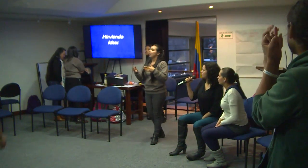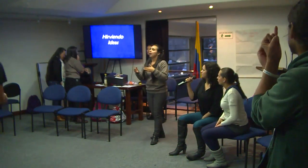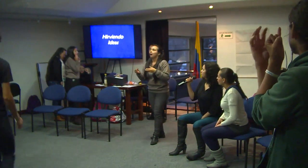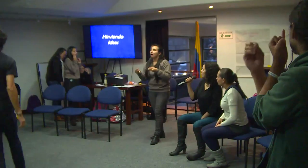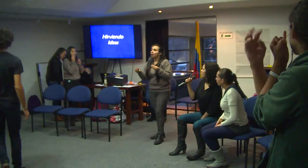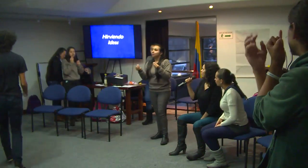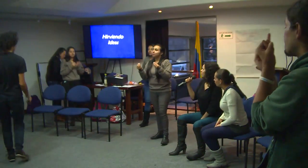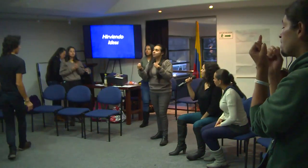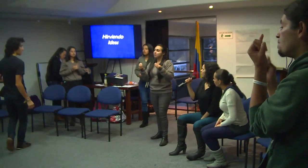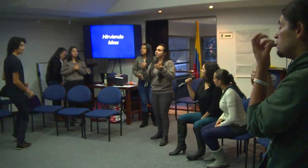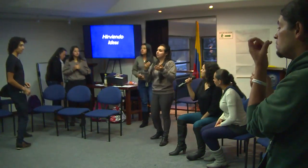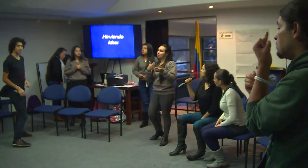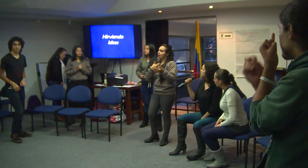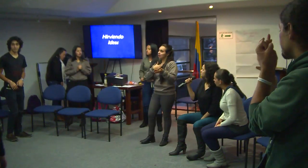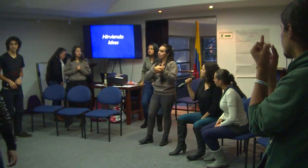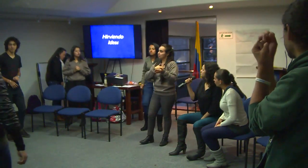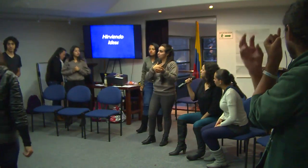¿Listo?